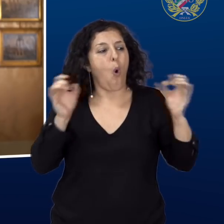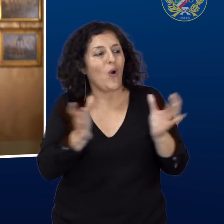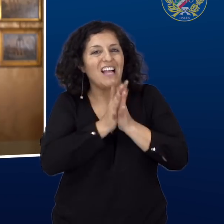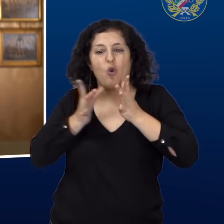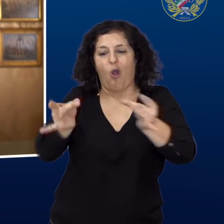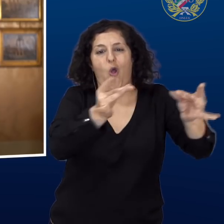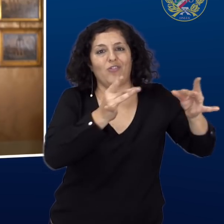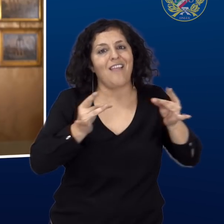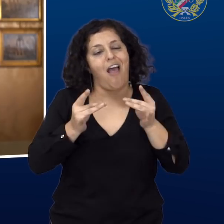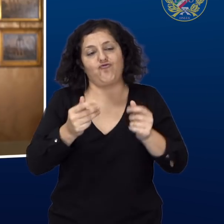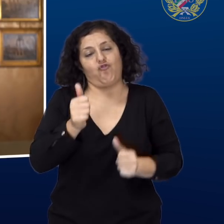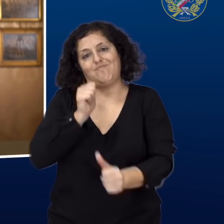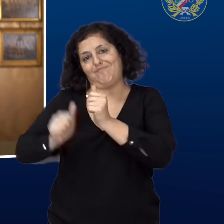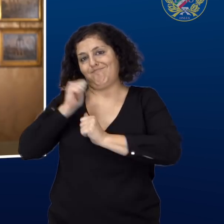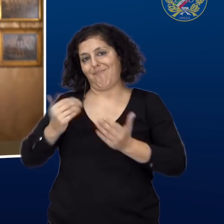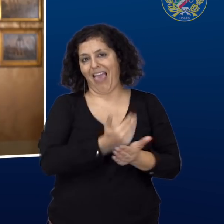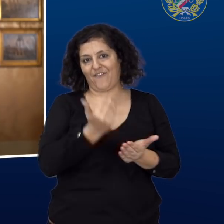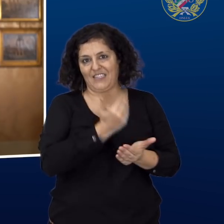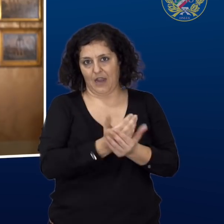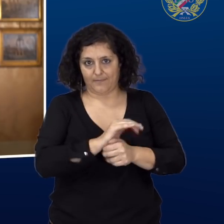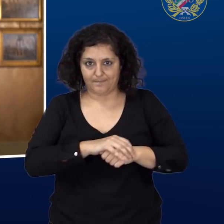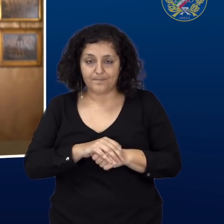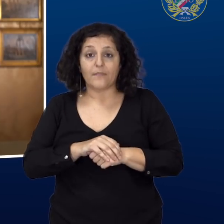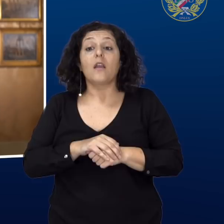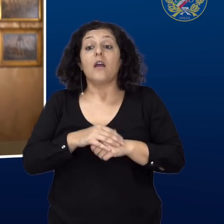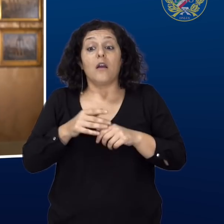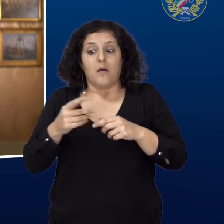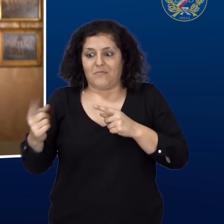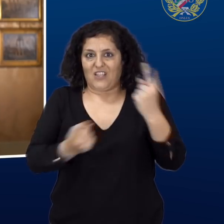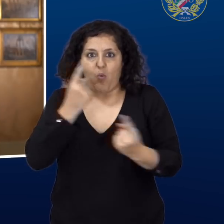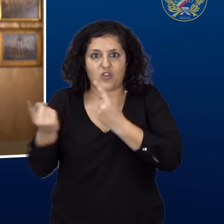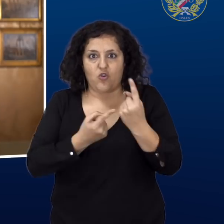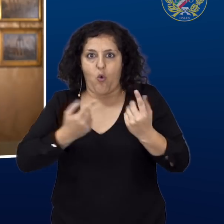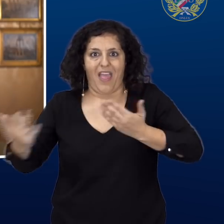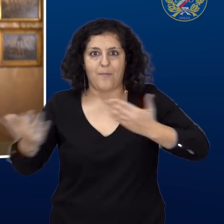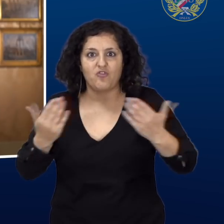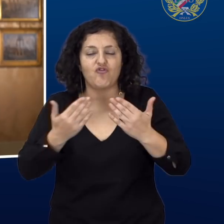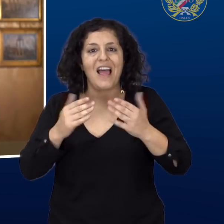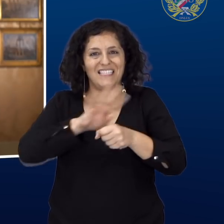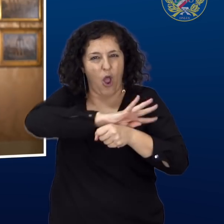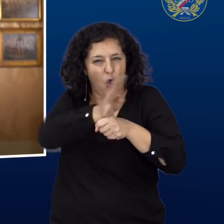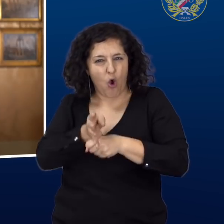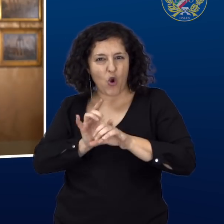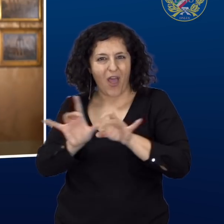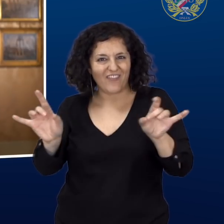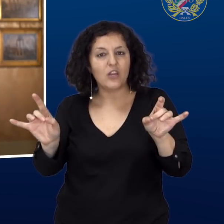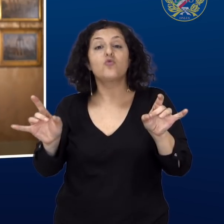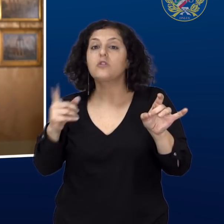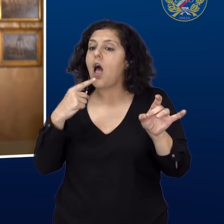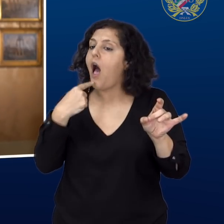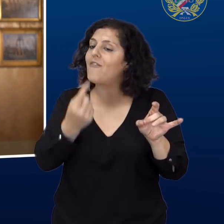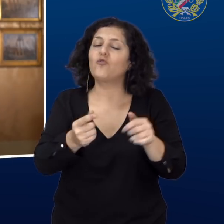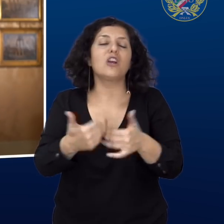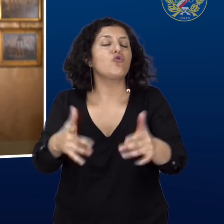ulteriori occasioni di contagio. Già prima dell'emergenza coronavirus avevo affermato che l'economia italiana ha bisogno